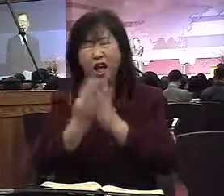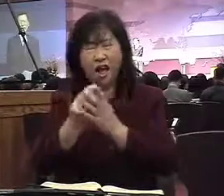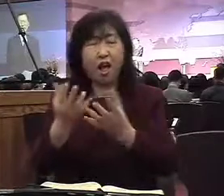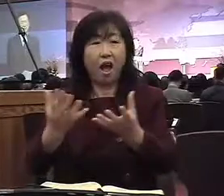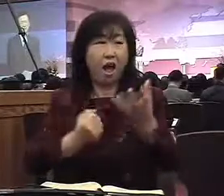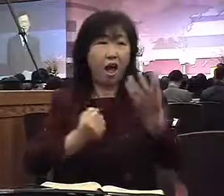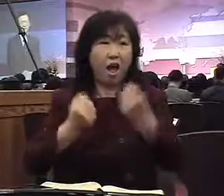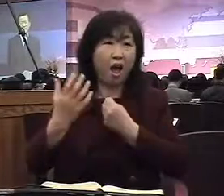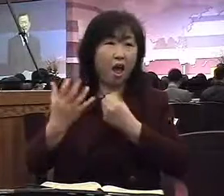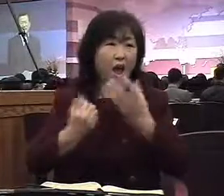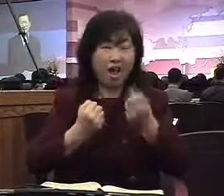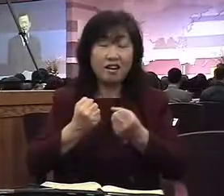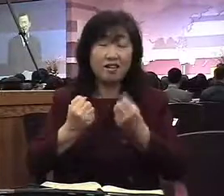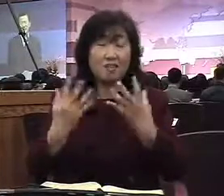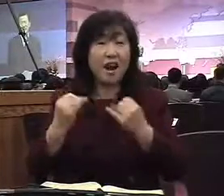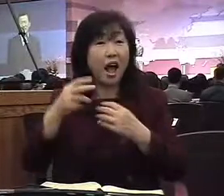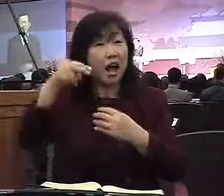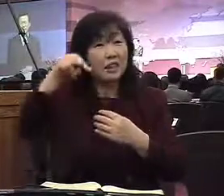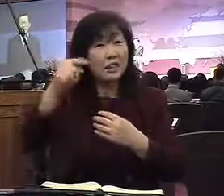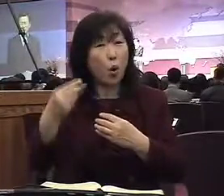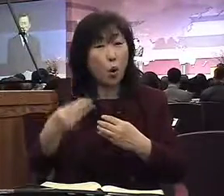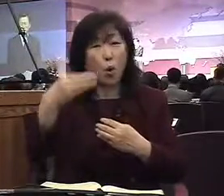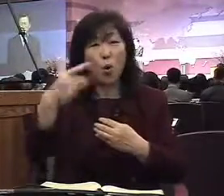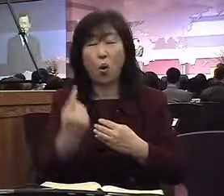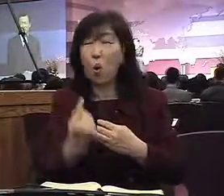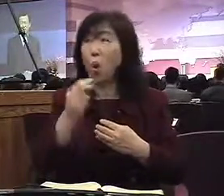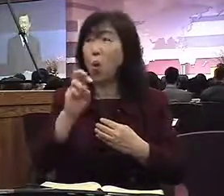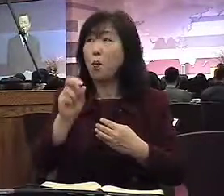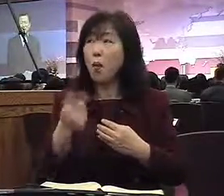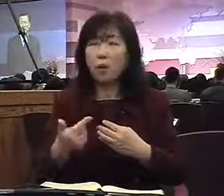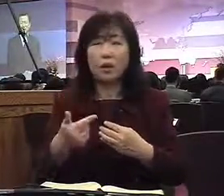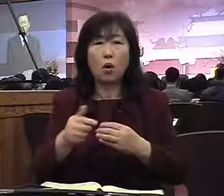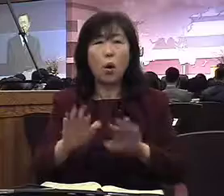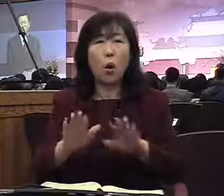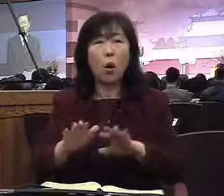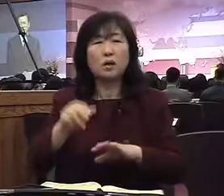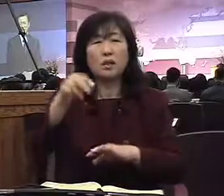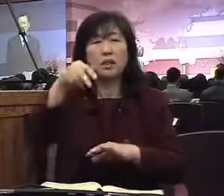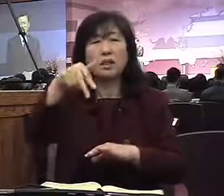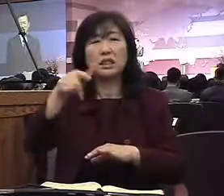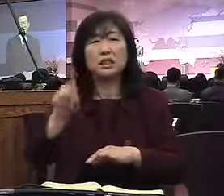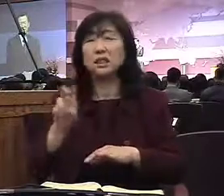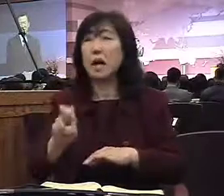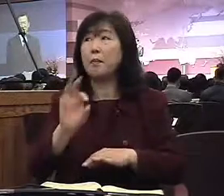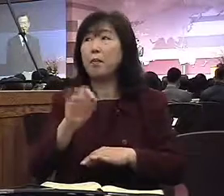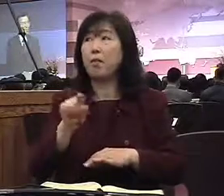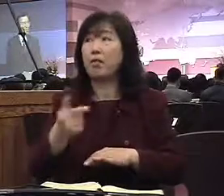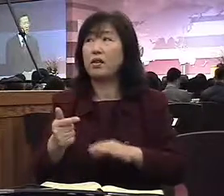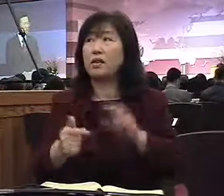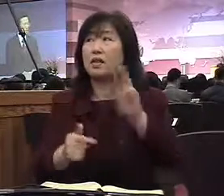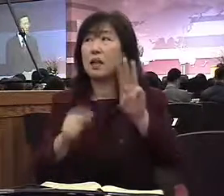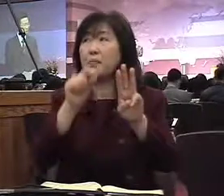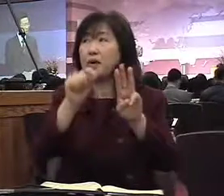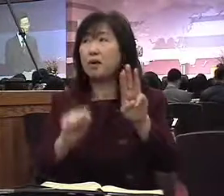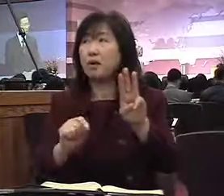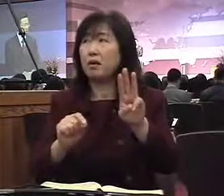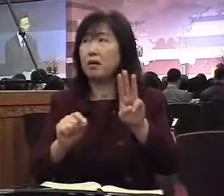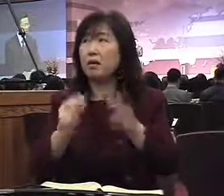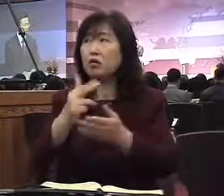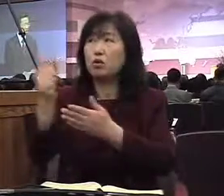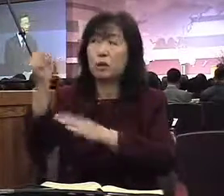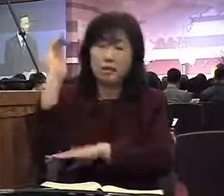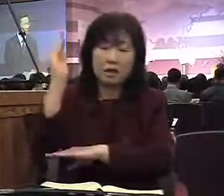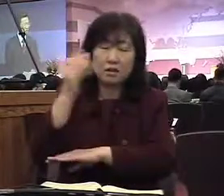은총들을 하나님께 얼마나 많이 받았는지요. 그 솔로몬이 오늘 이 잠언 3장을 통해서 주님의 말씀을